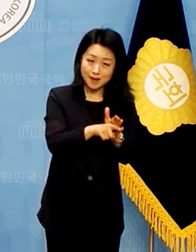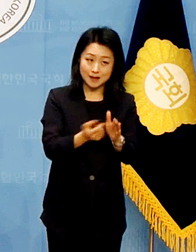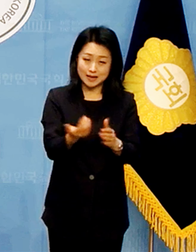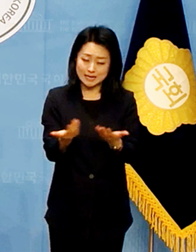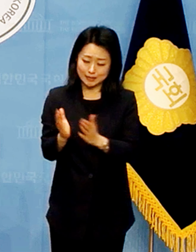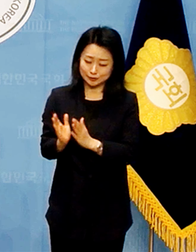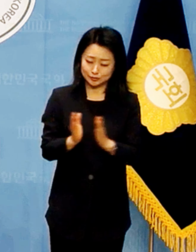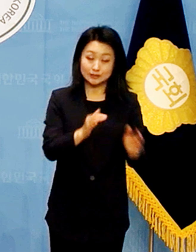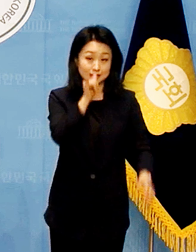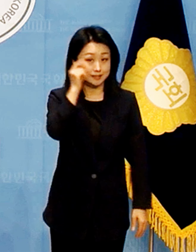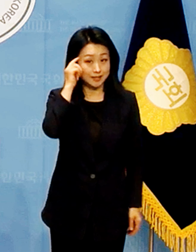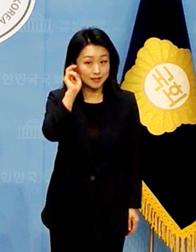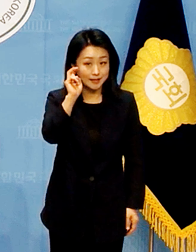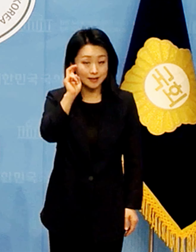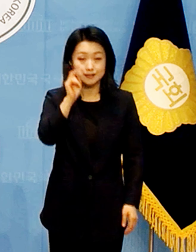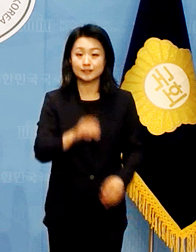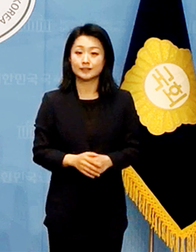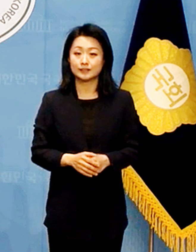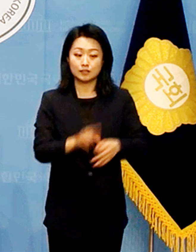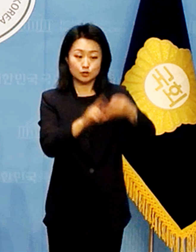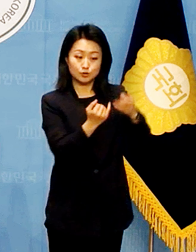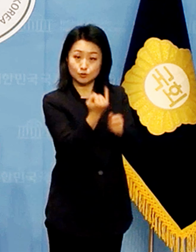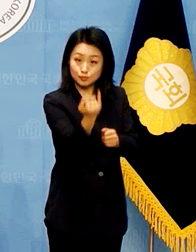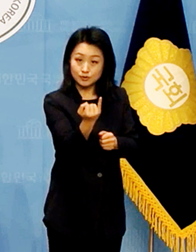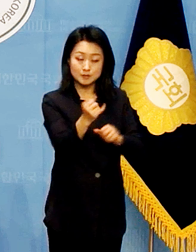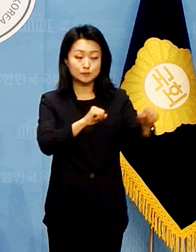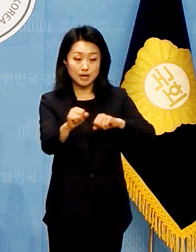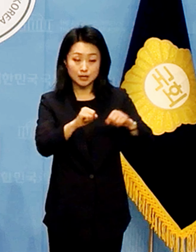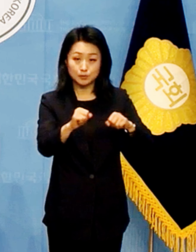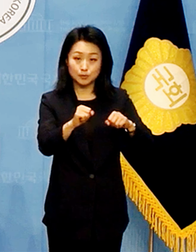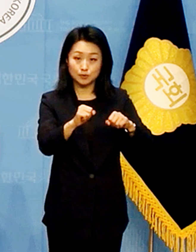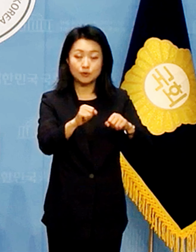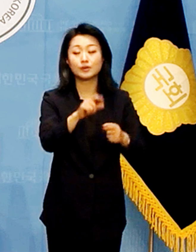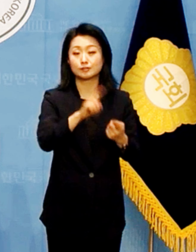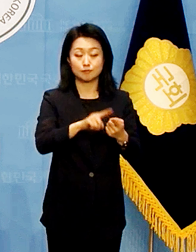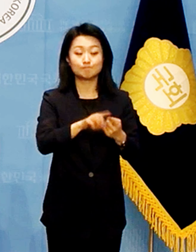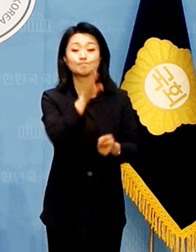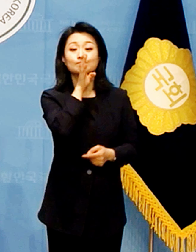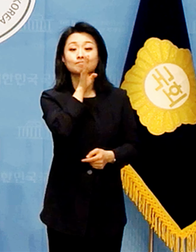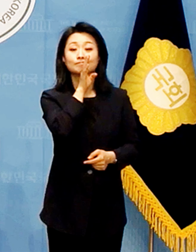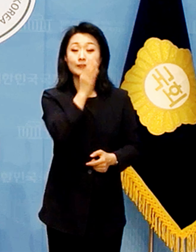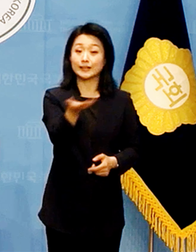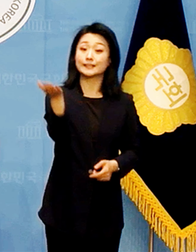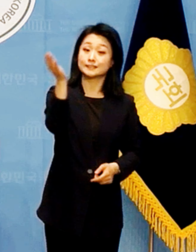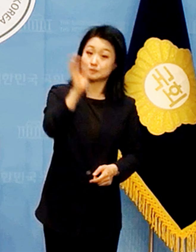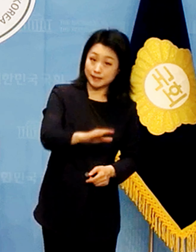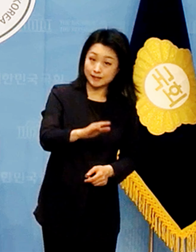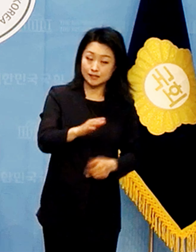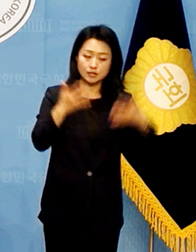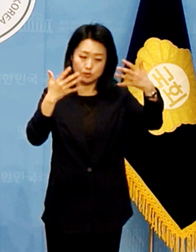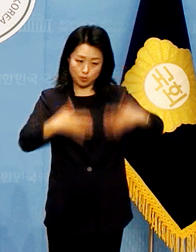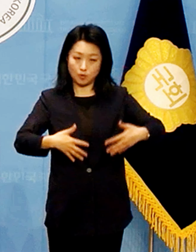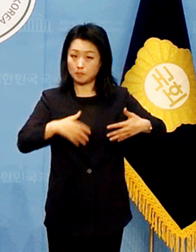모릅니다. 김 여사가 대통령 배우자 역할을 하는데 막지는 않겠습니다. 단, 전제